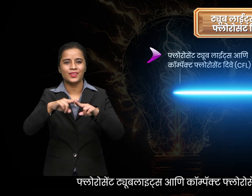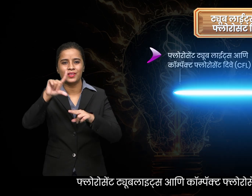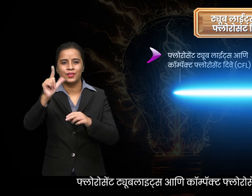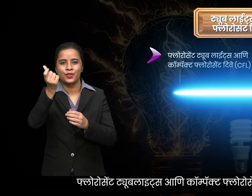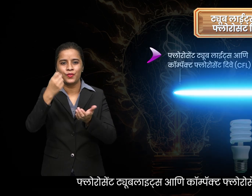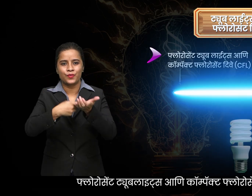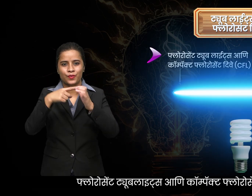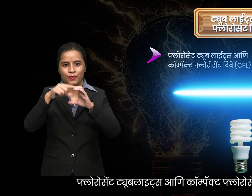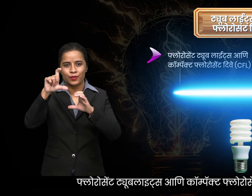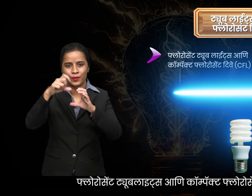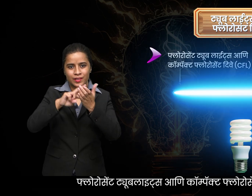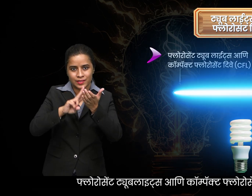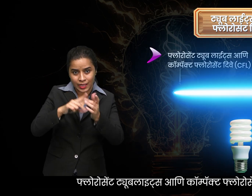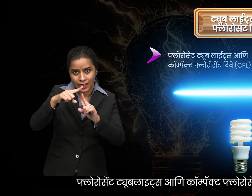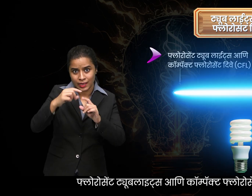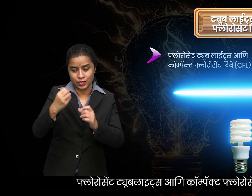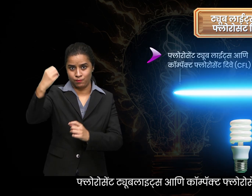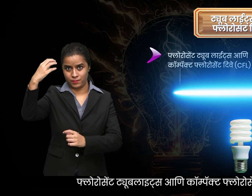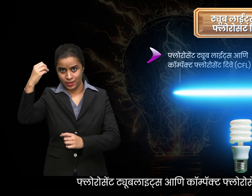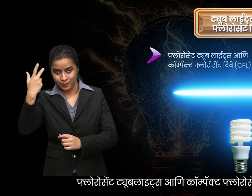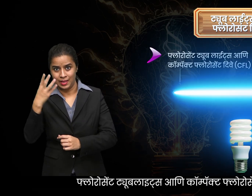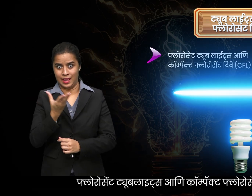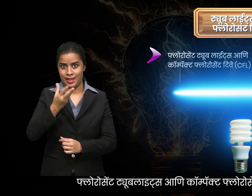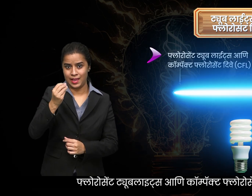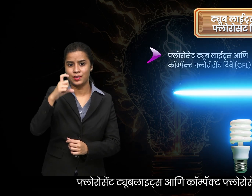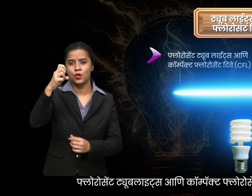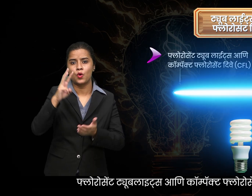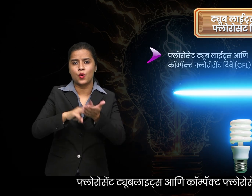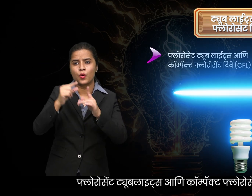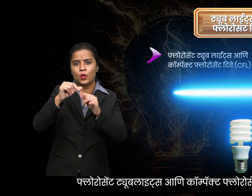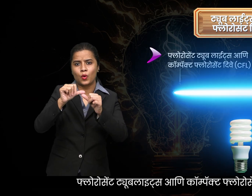फ्लोरोसेंट ट्यूबलाइट्स आणि कॉम्पॅक्ट फ्लोरोसेंट दिवे